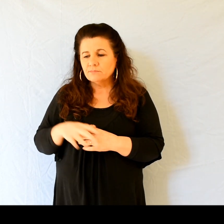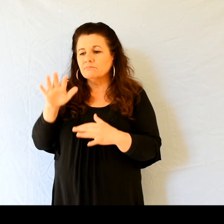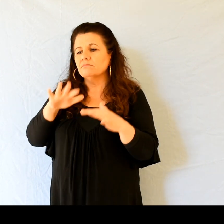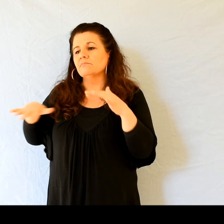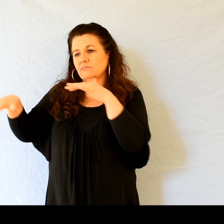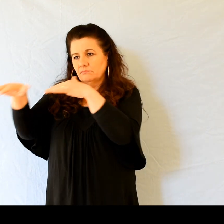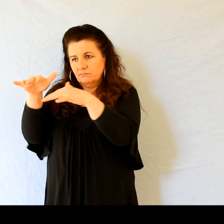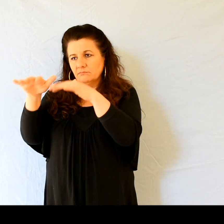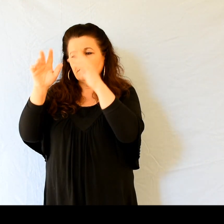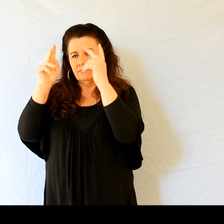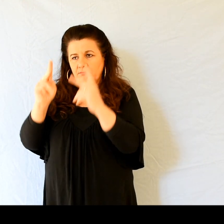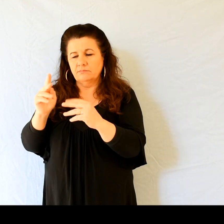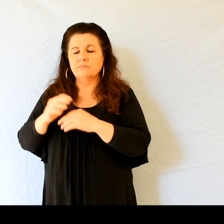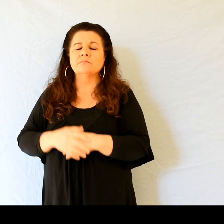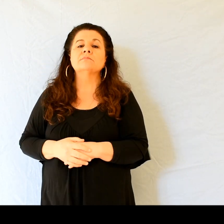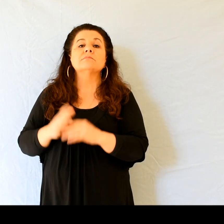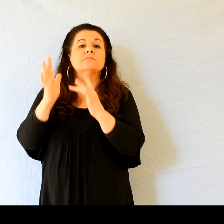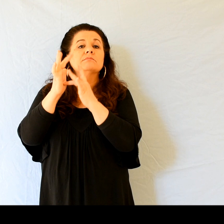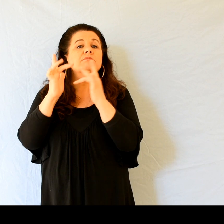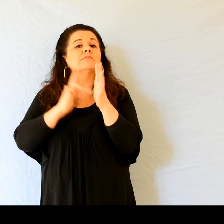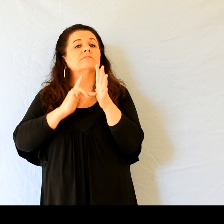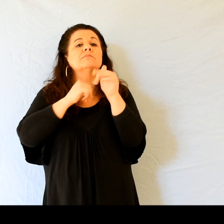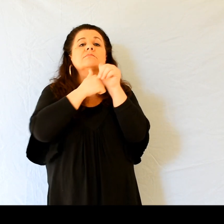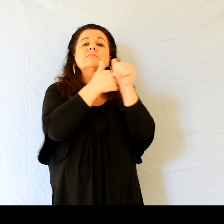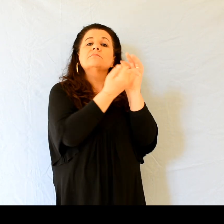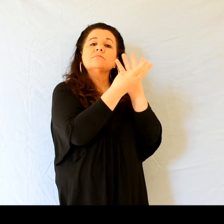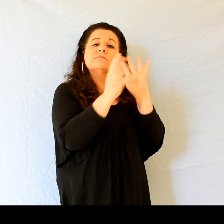« Asseyez-vous ici, pendant que je vais prier. »